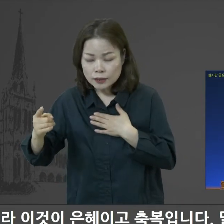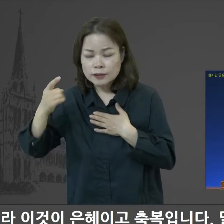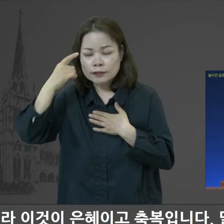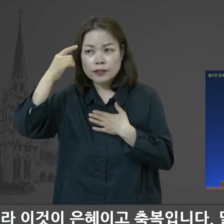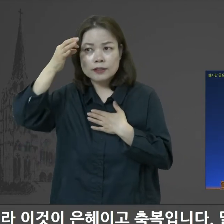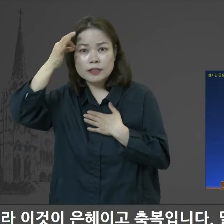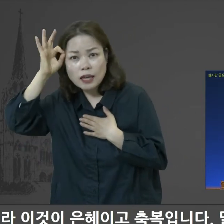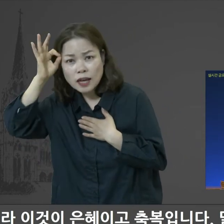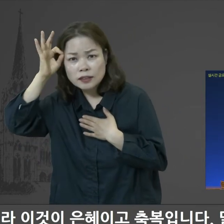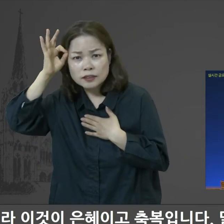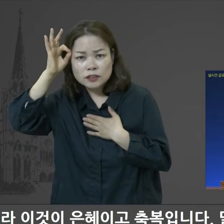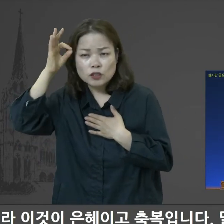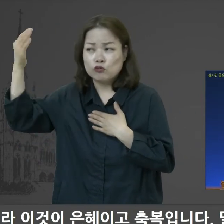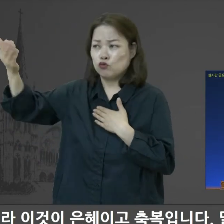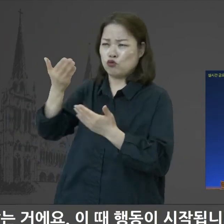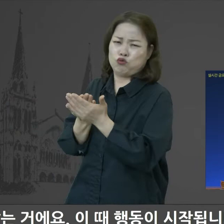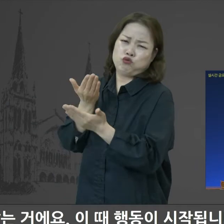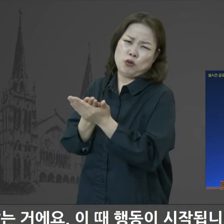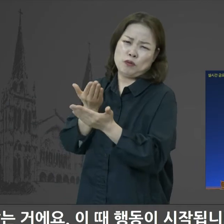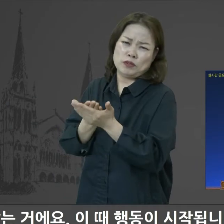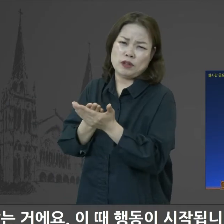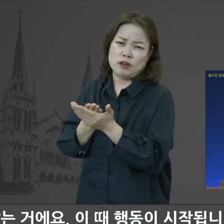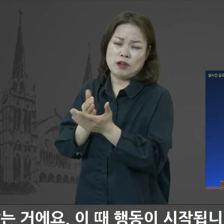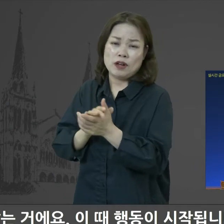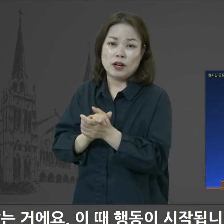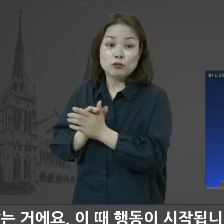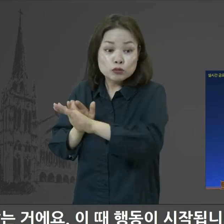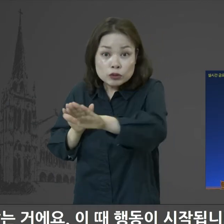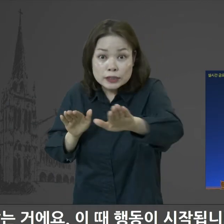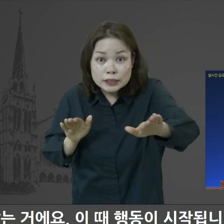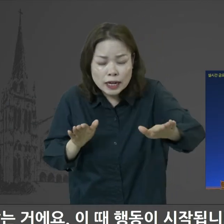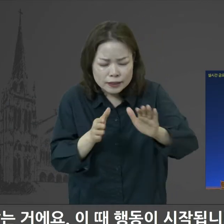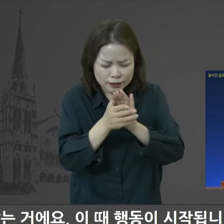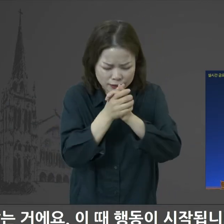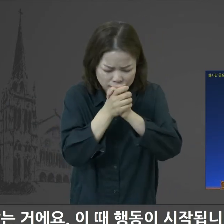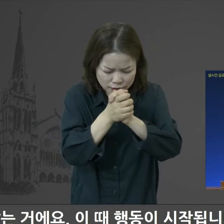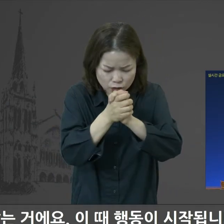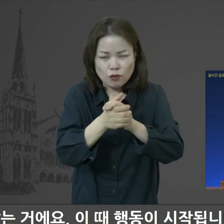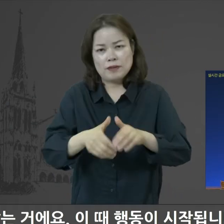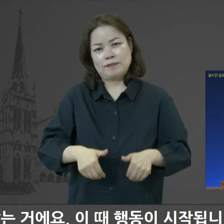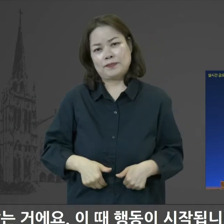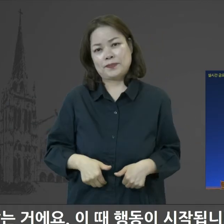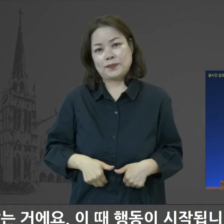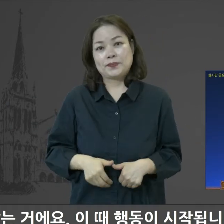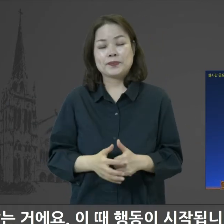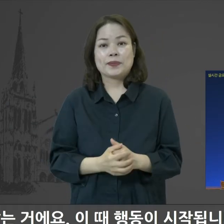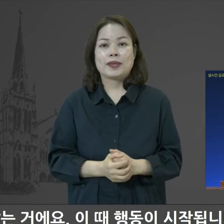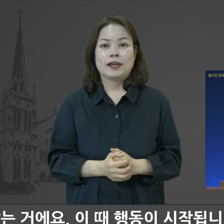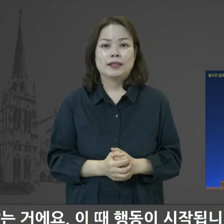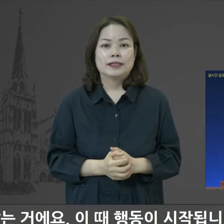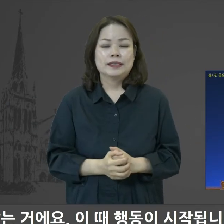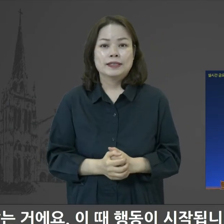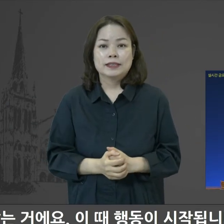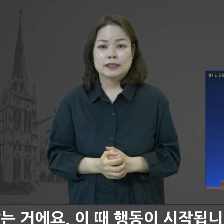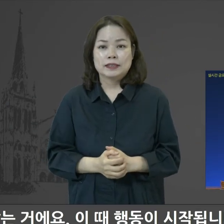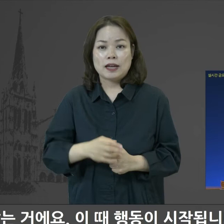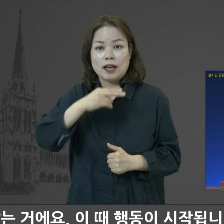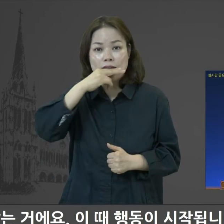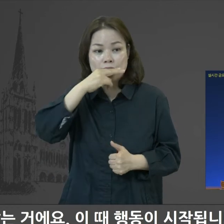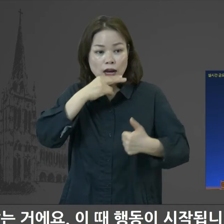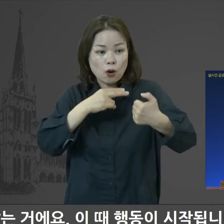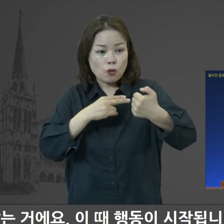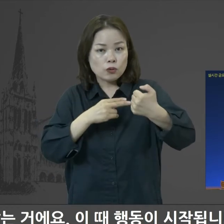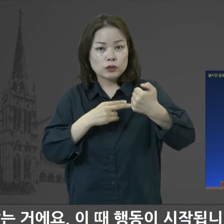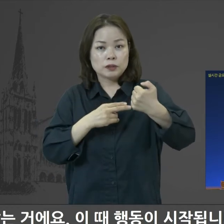붙잡는 역사를 주시옵소서, 이렇게 우리가 기도해야 될 것이죠. 이사야서